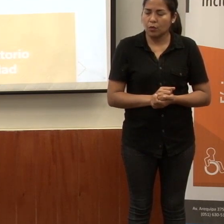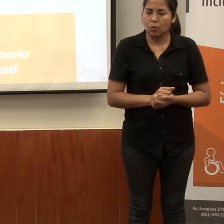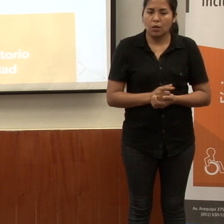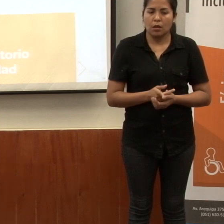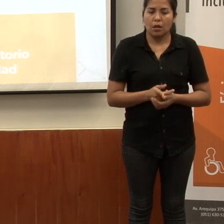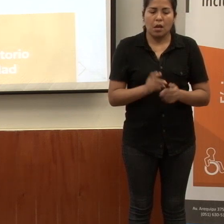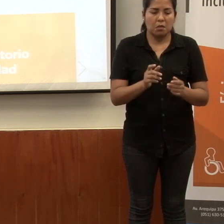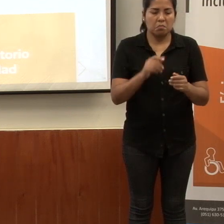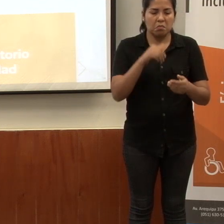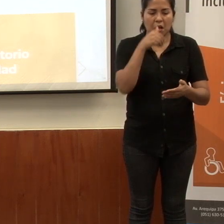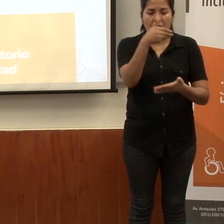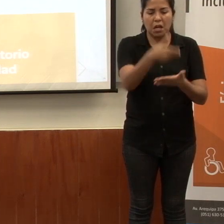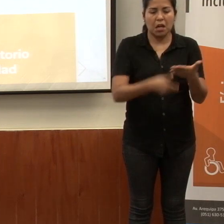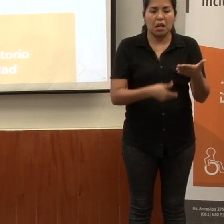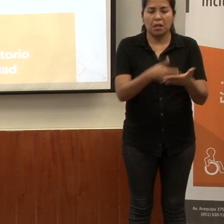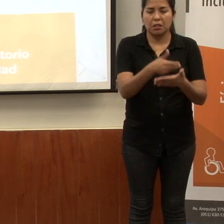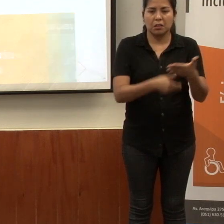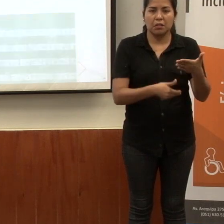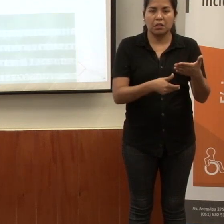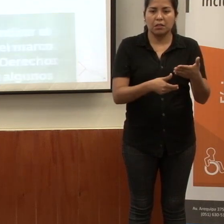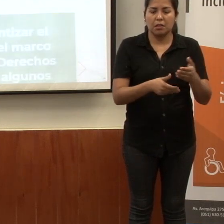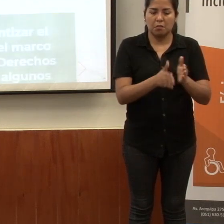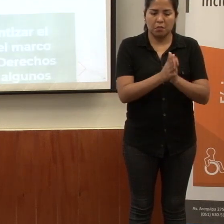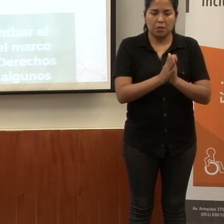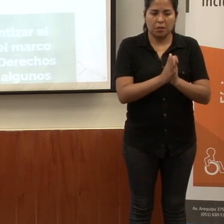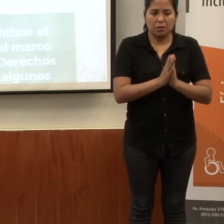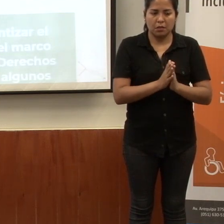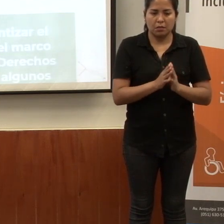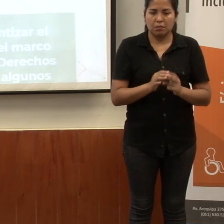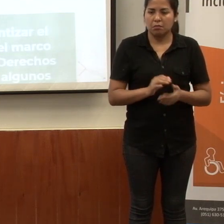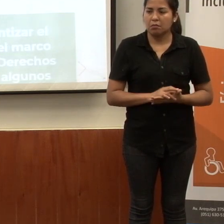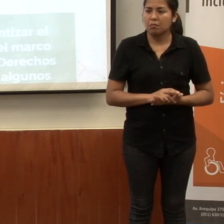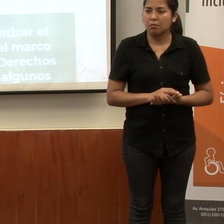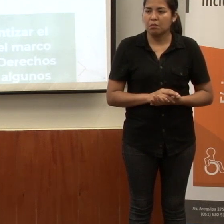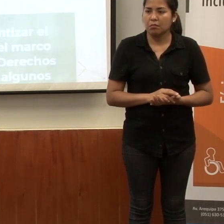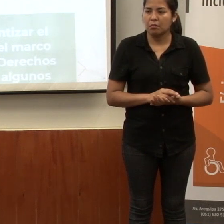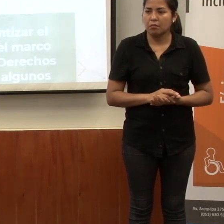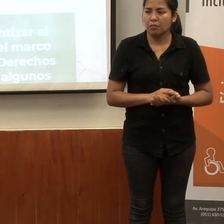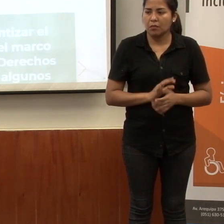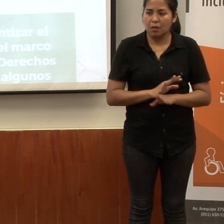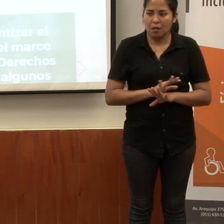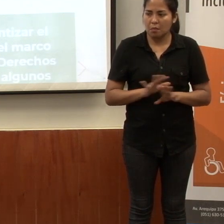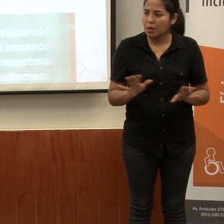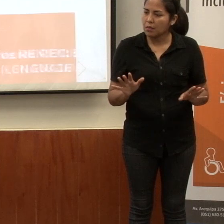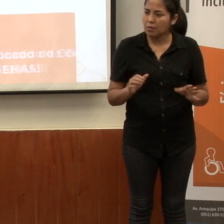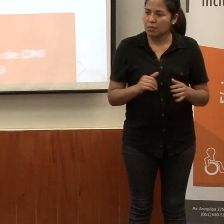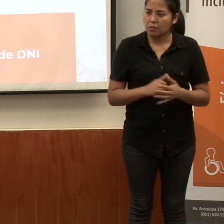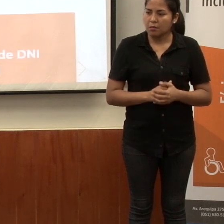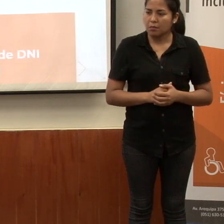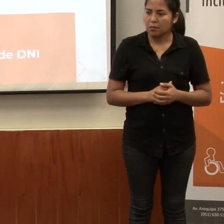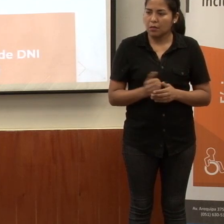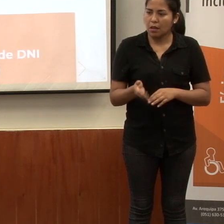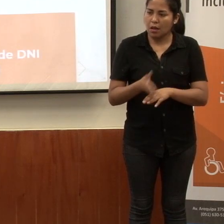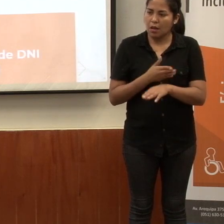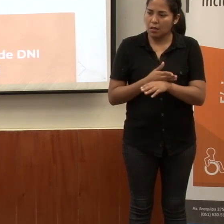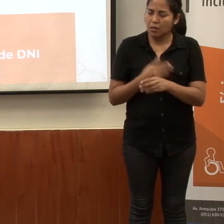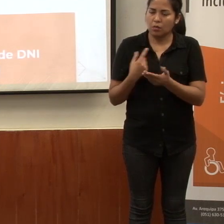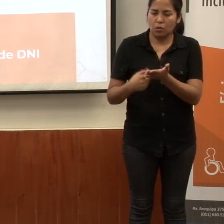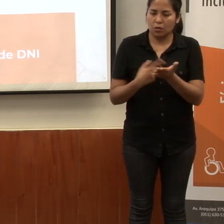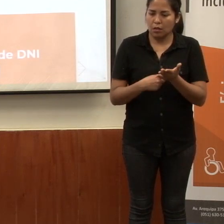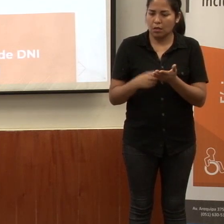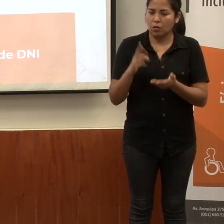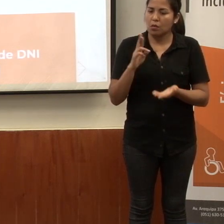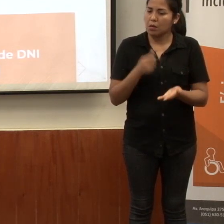¿no? un poder simple. Y eso lo hemos estado conversando con RENIEC. Tiene que ser